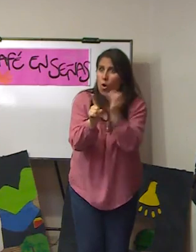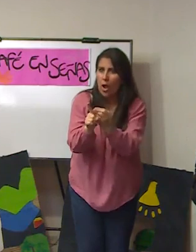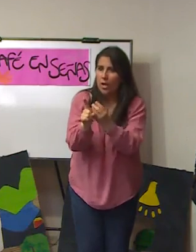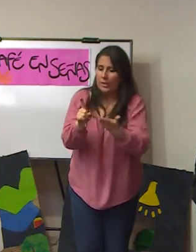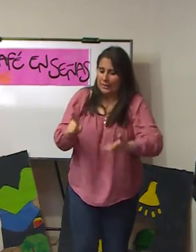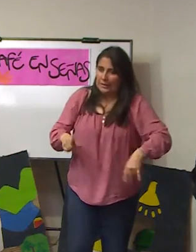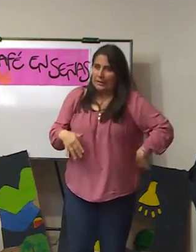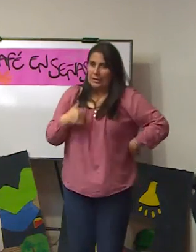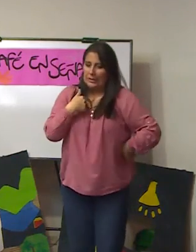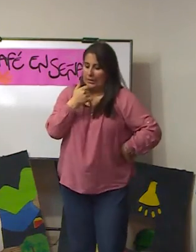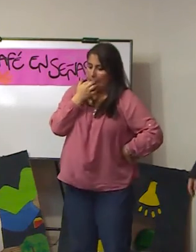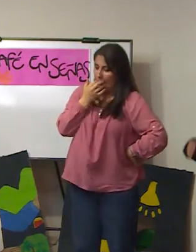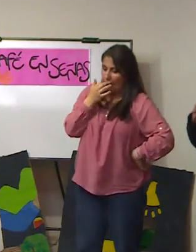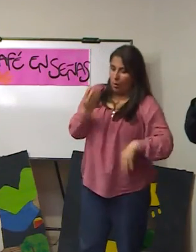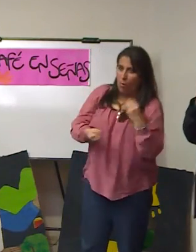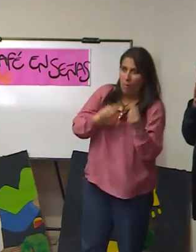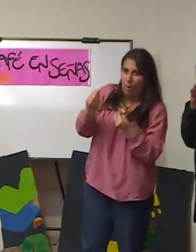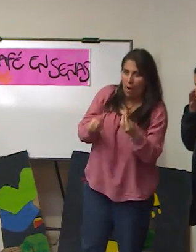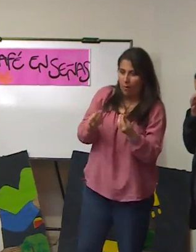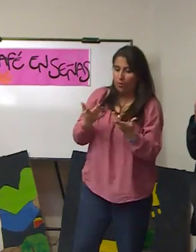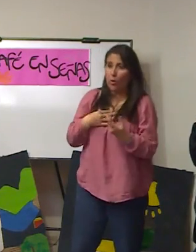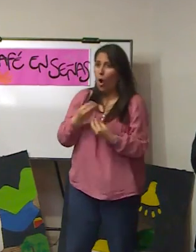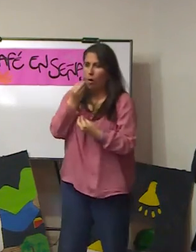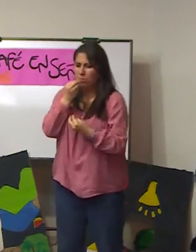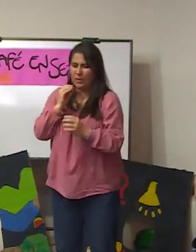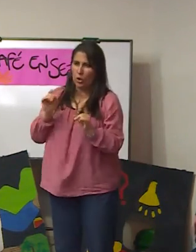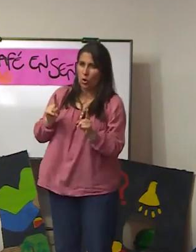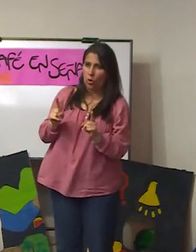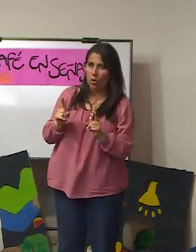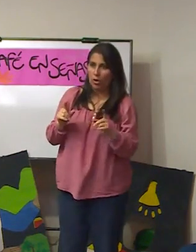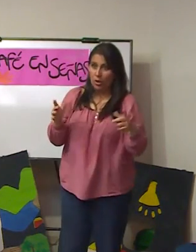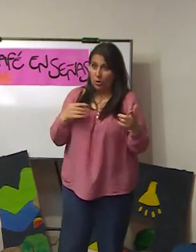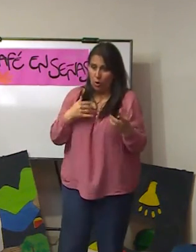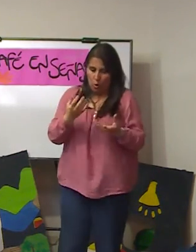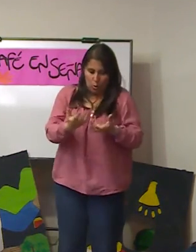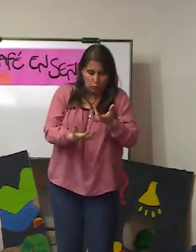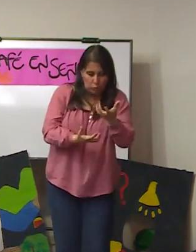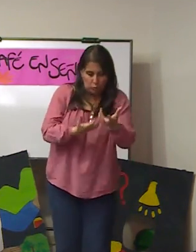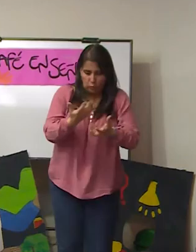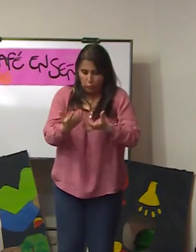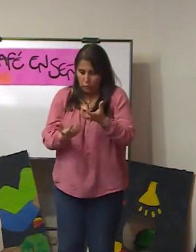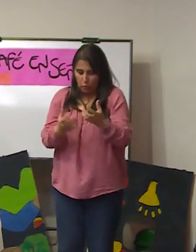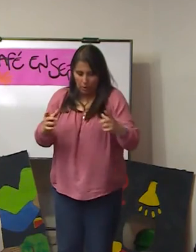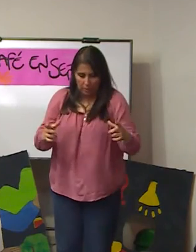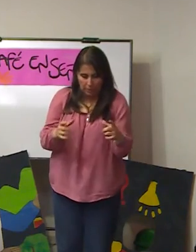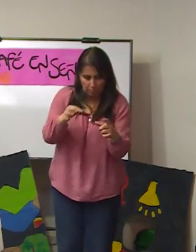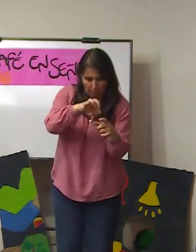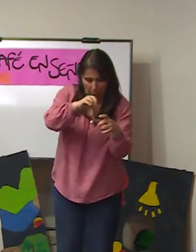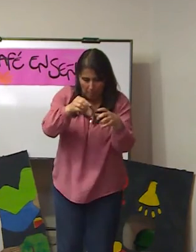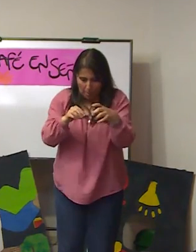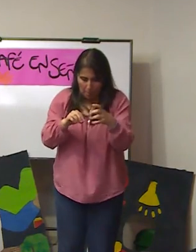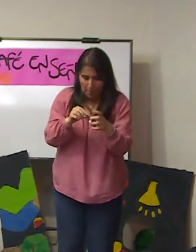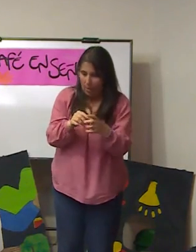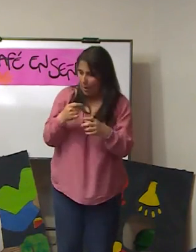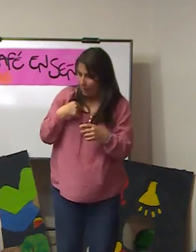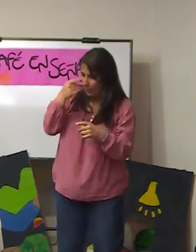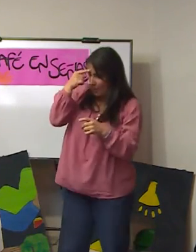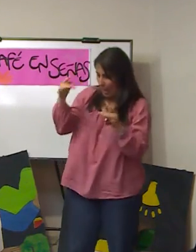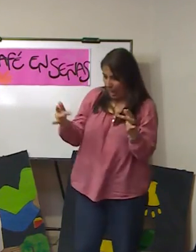no los ha preparado o no los ha comido. Entonces, ¿cómo hacer para llegarle a esa persona y decir, vamos a prepararle un plato de camarones a esta persona para